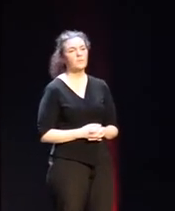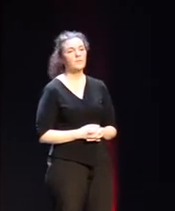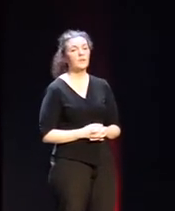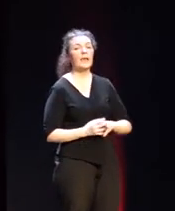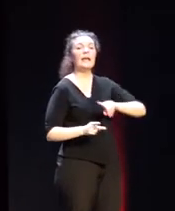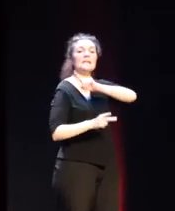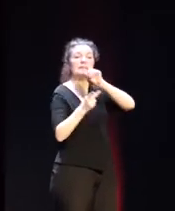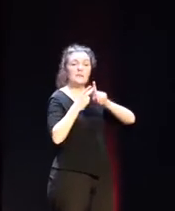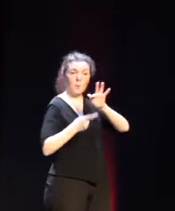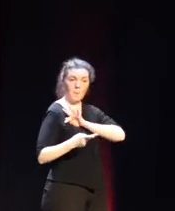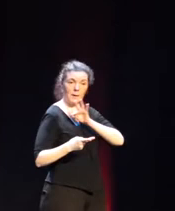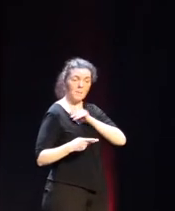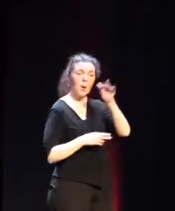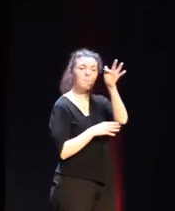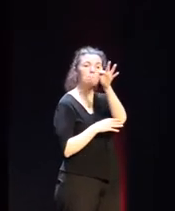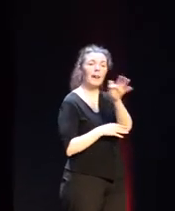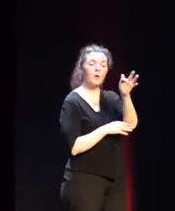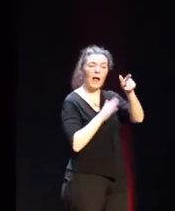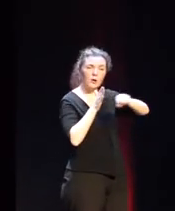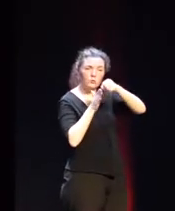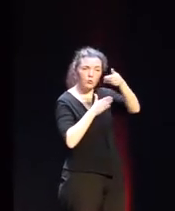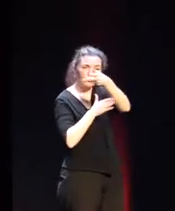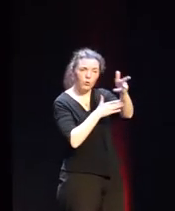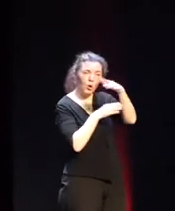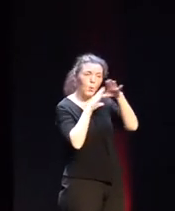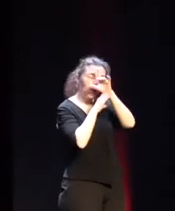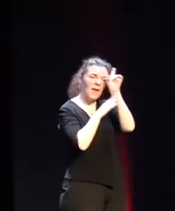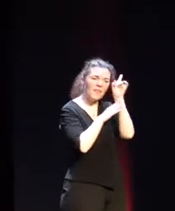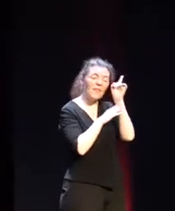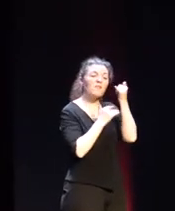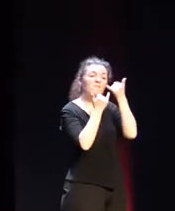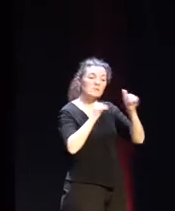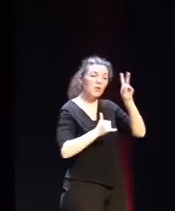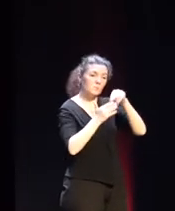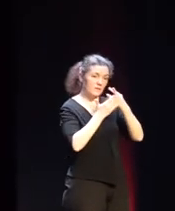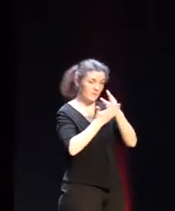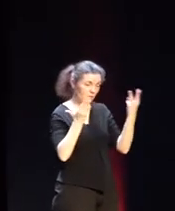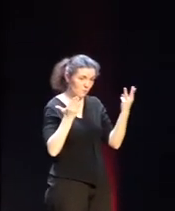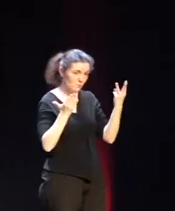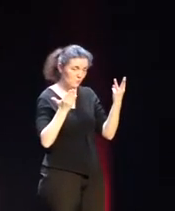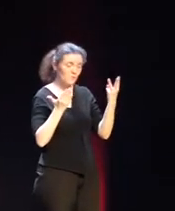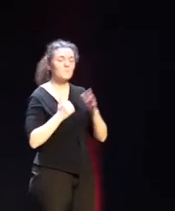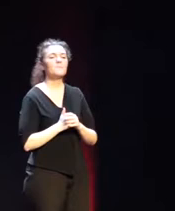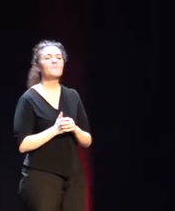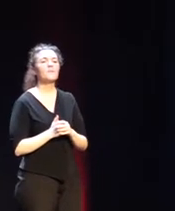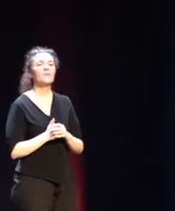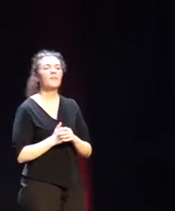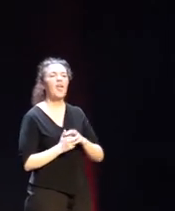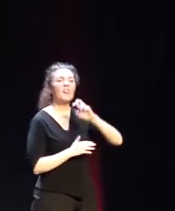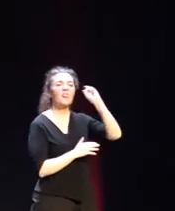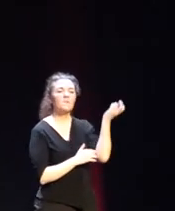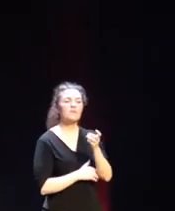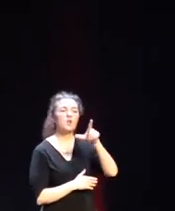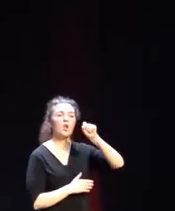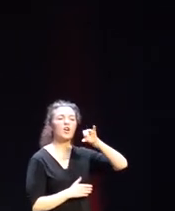Y el segundo premio a la película rodada en la Comunidad de Madrid del Cedidiscovi 2018 es para Diversos